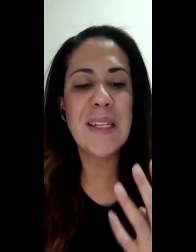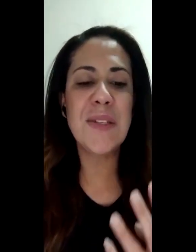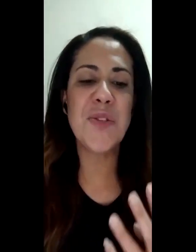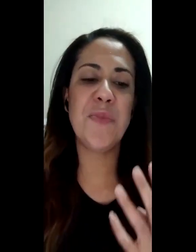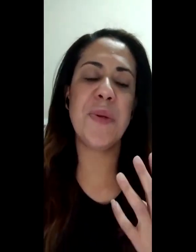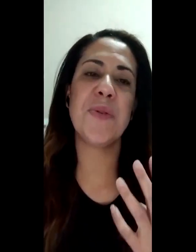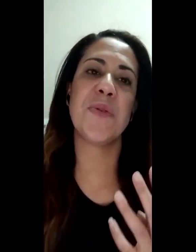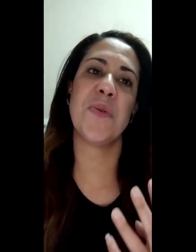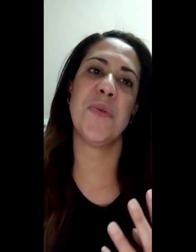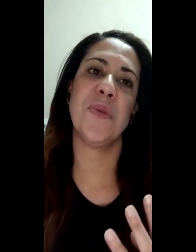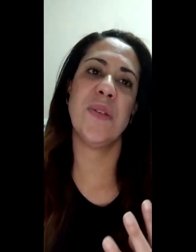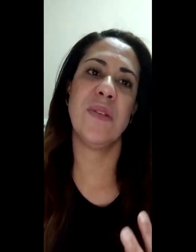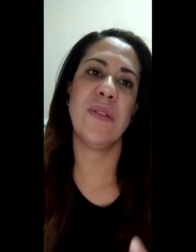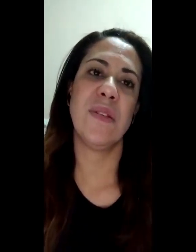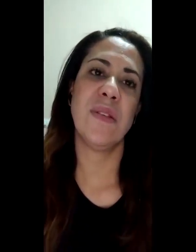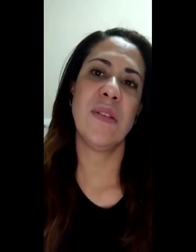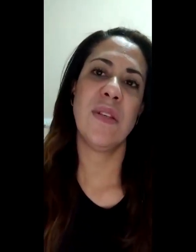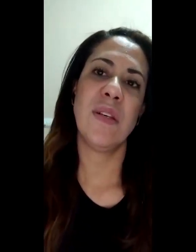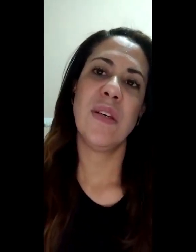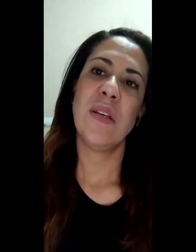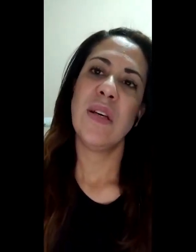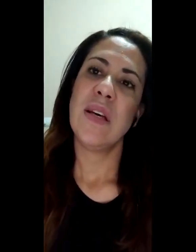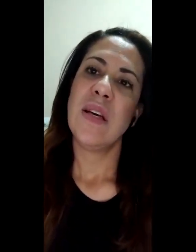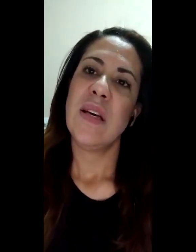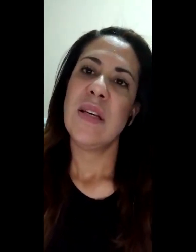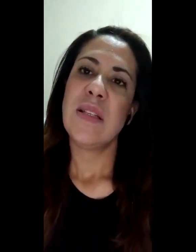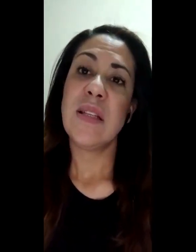uma grande pessoa.